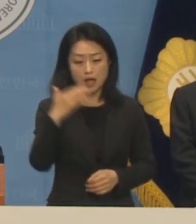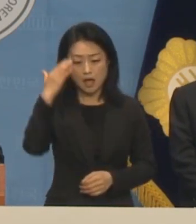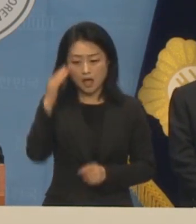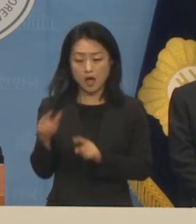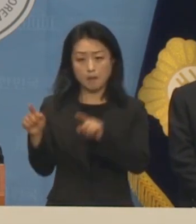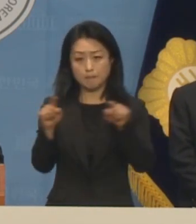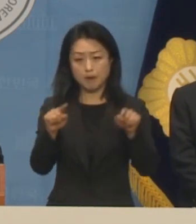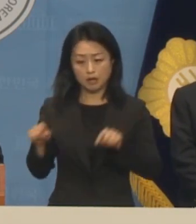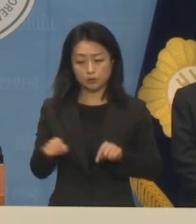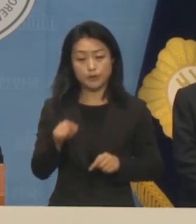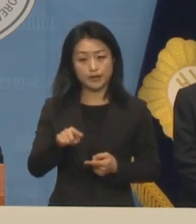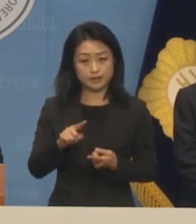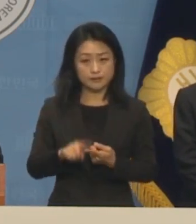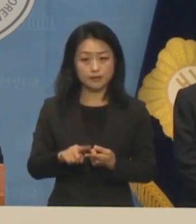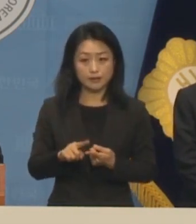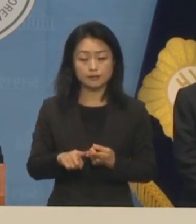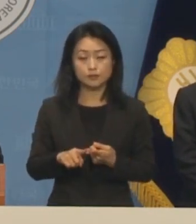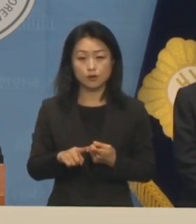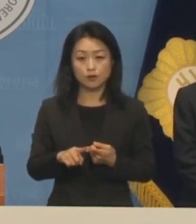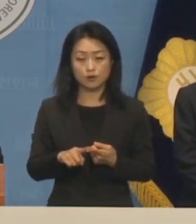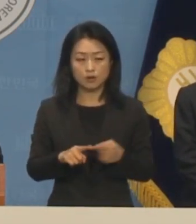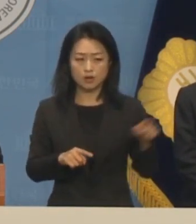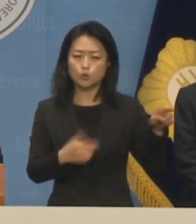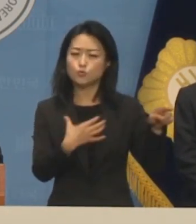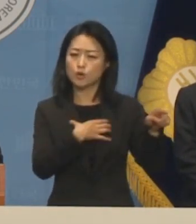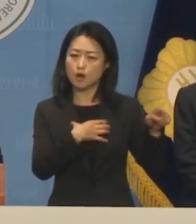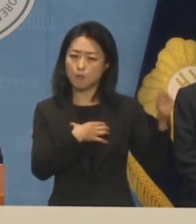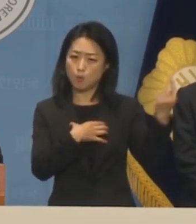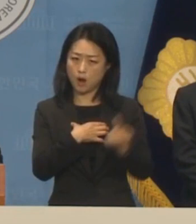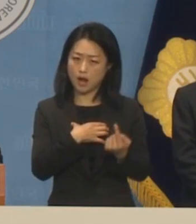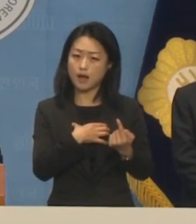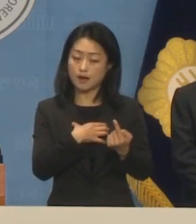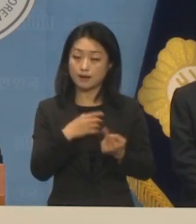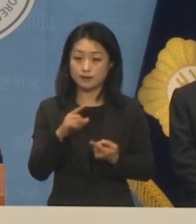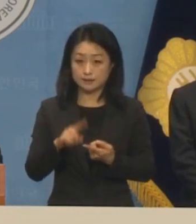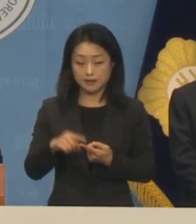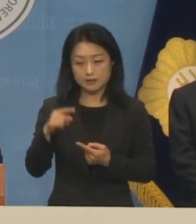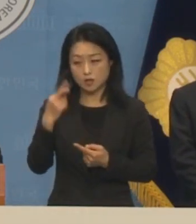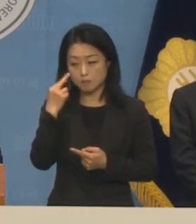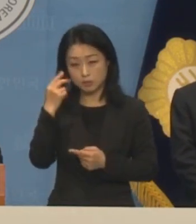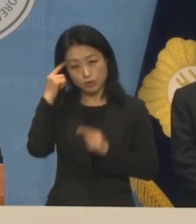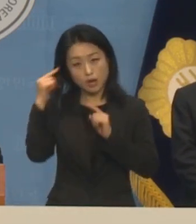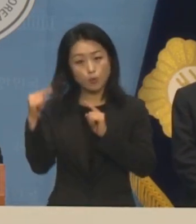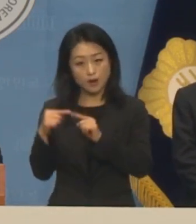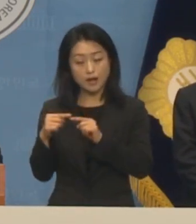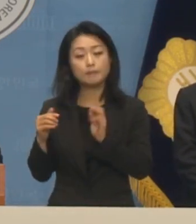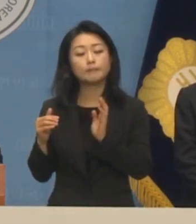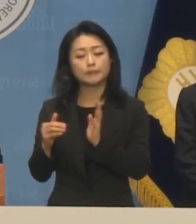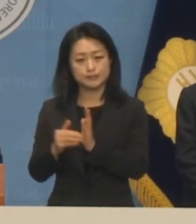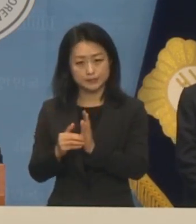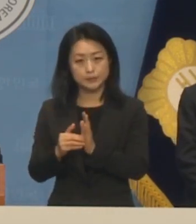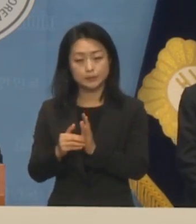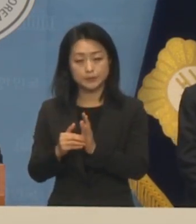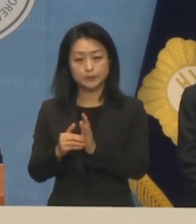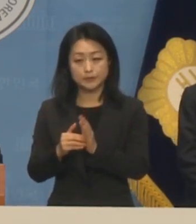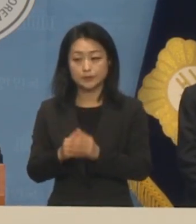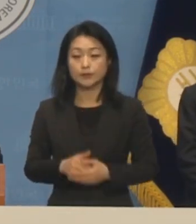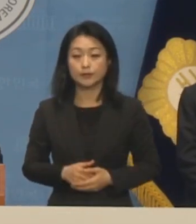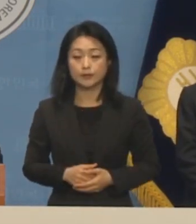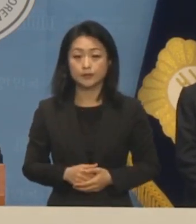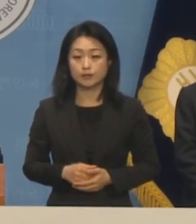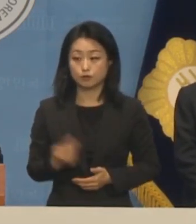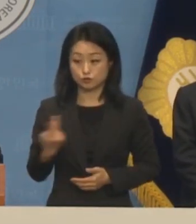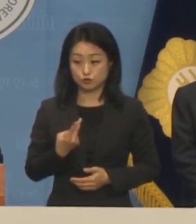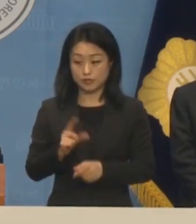대해서 좀 더 많은 변수를 제공하고 있는 데 대한 우려들이 컸습니다. 또 이것에 대해서도 한미가 더